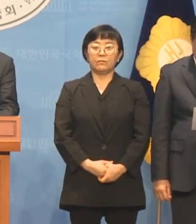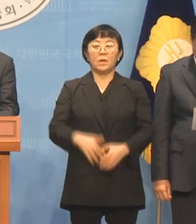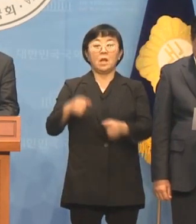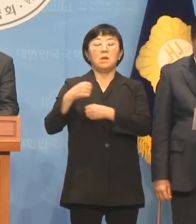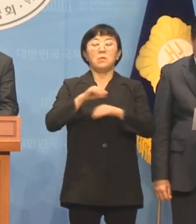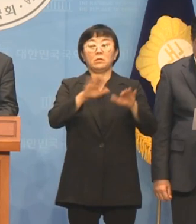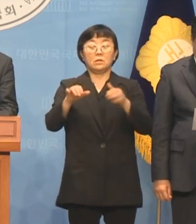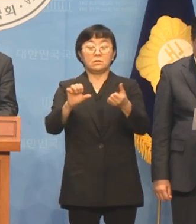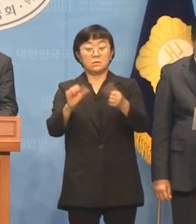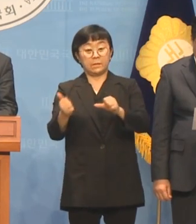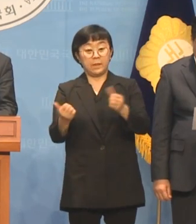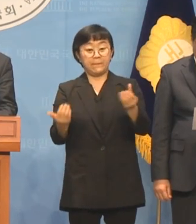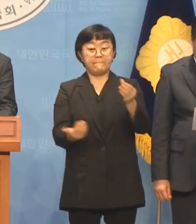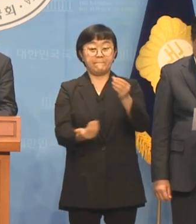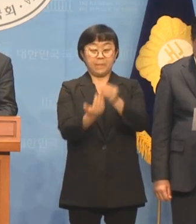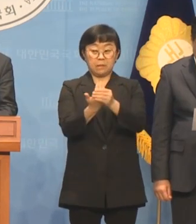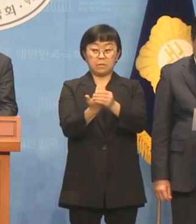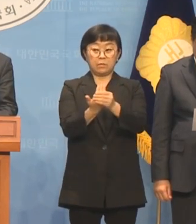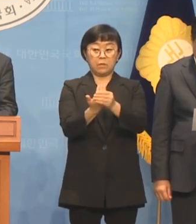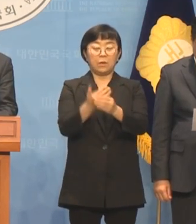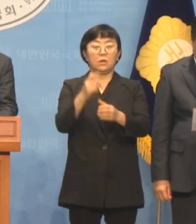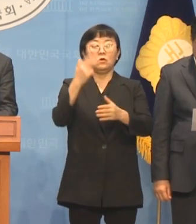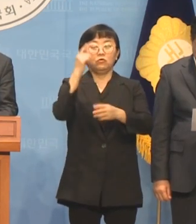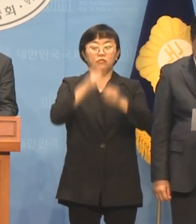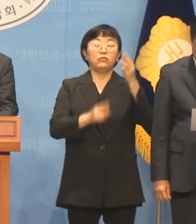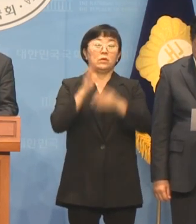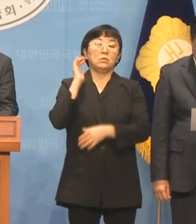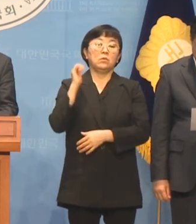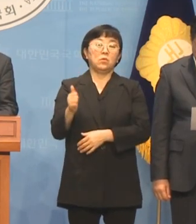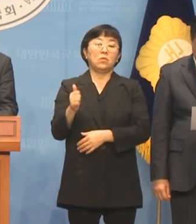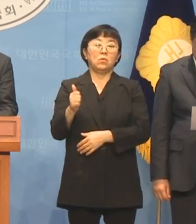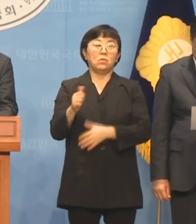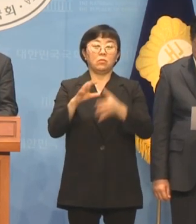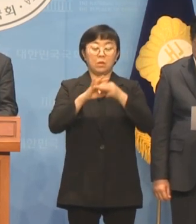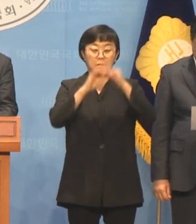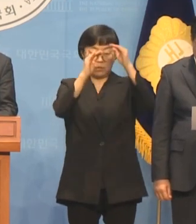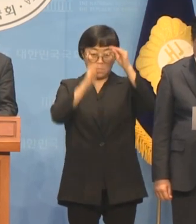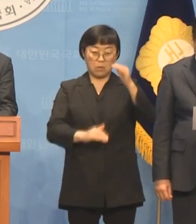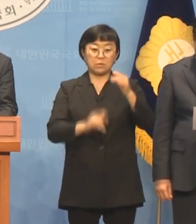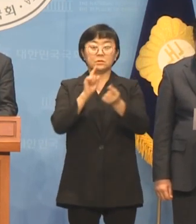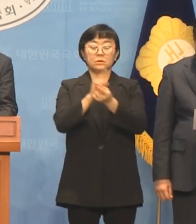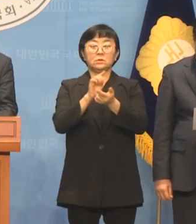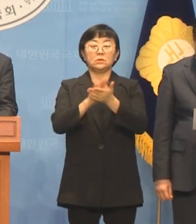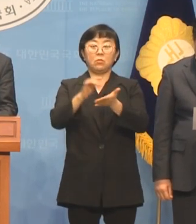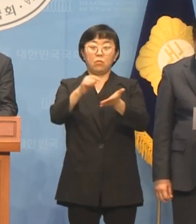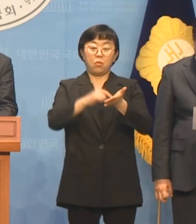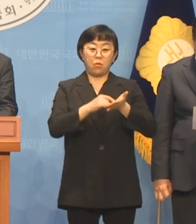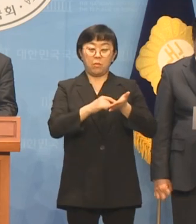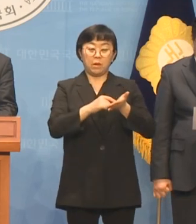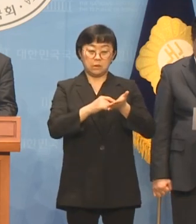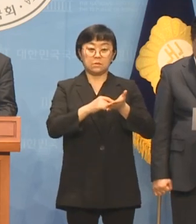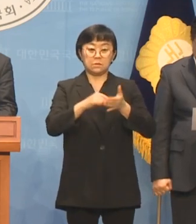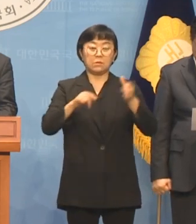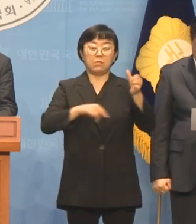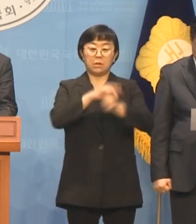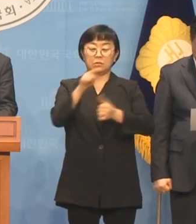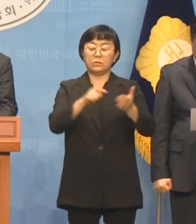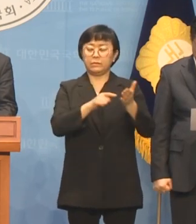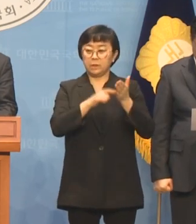해병대원 사망 사건 직후에 윤석열 대통령이 관련 내용을 직접 보고받은 정황도